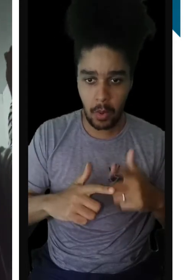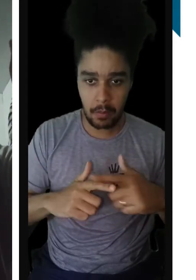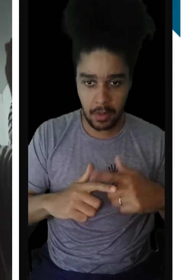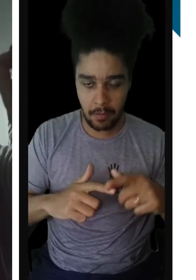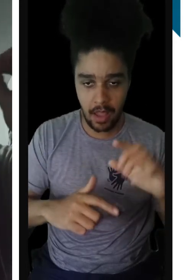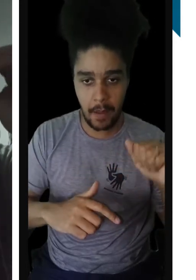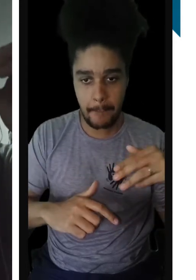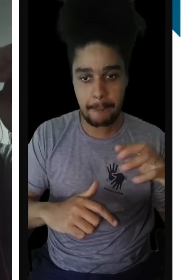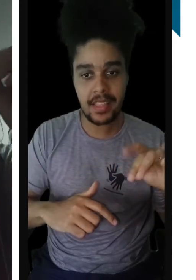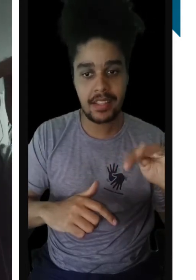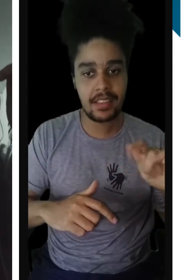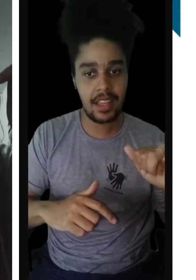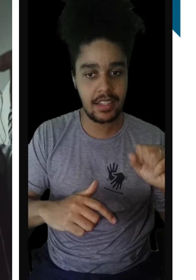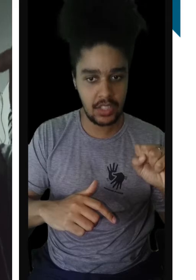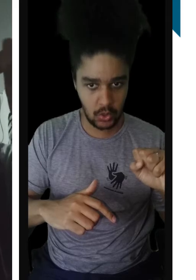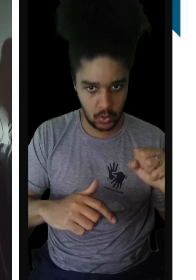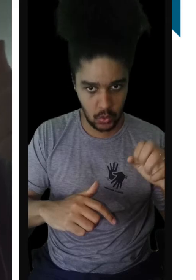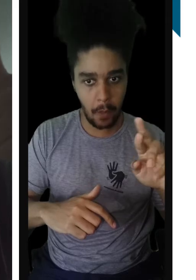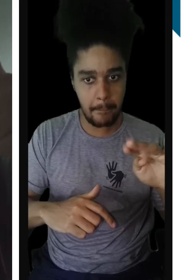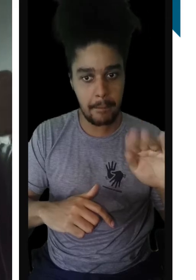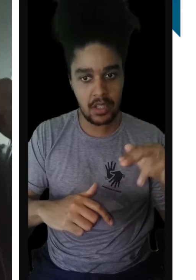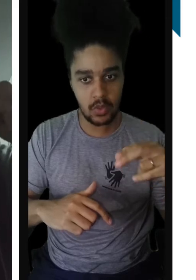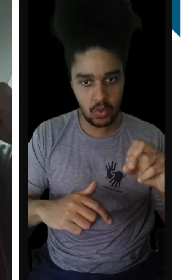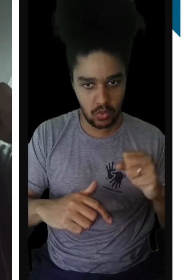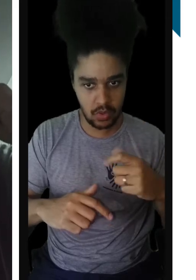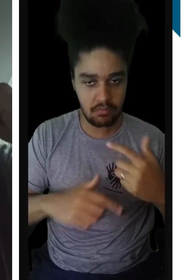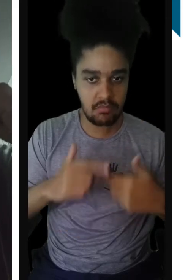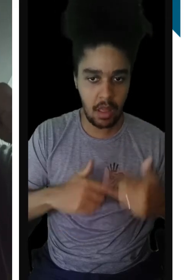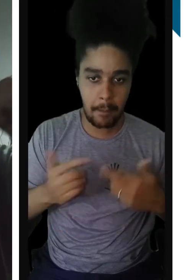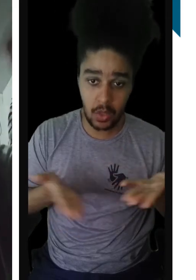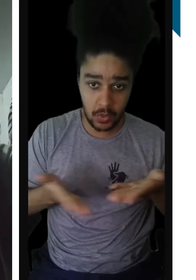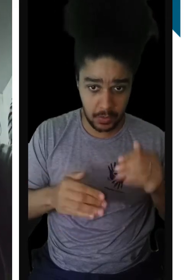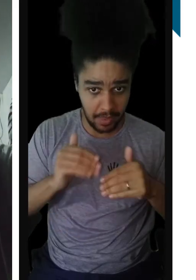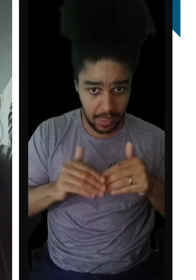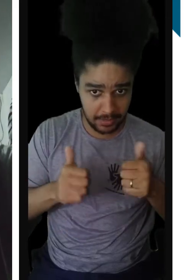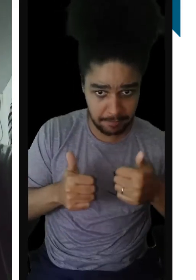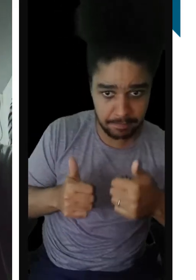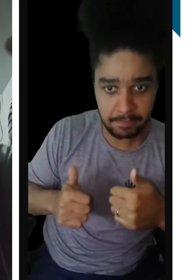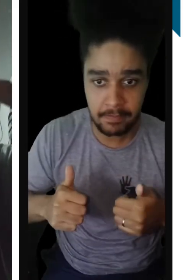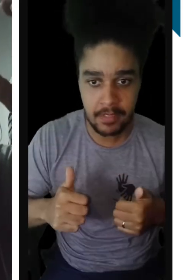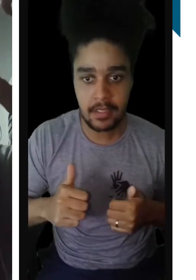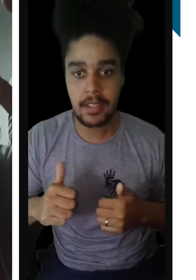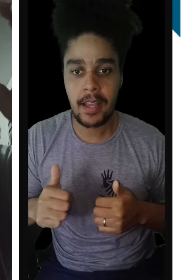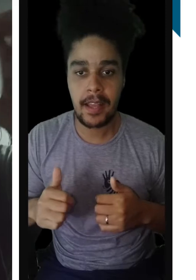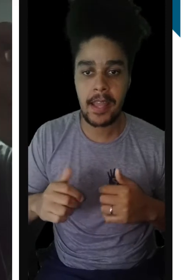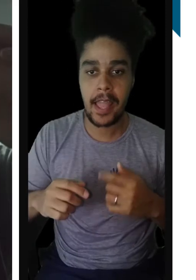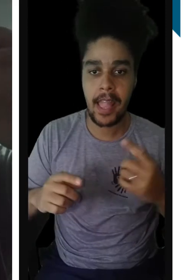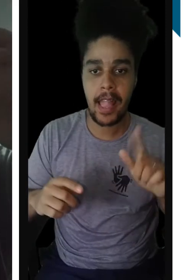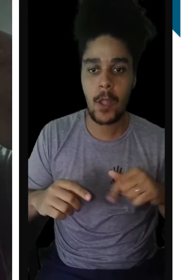Problemas ambientais urbanos. É isso que a gente vai trabalhar hoje, beleza? Nada mais é do